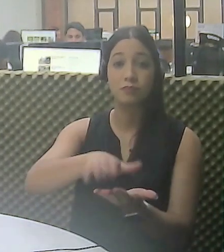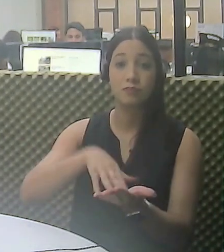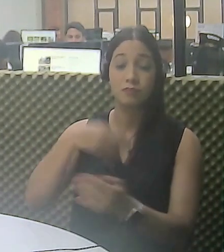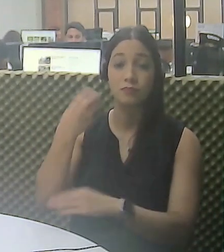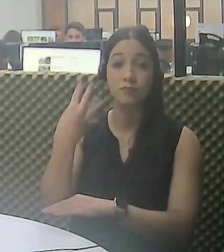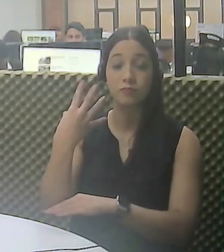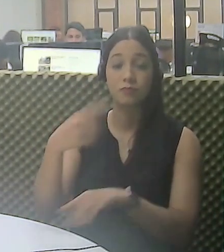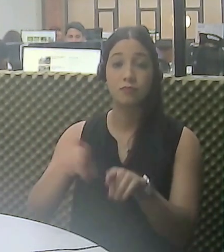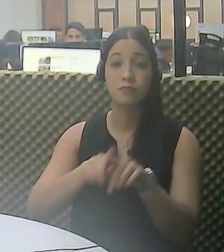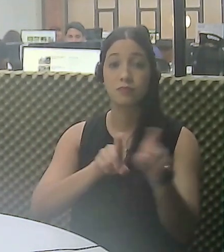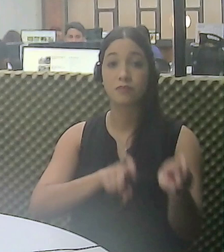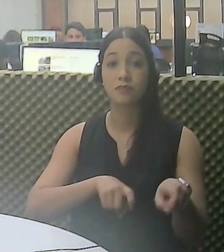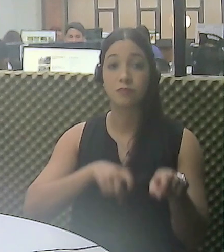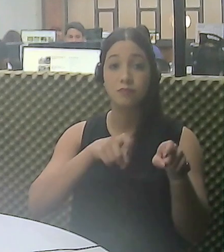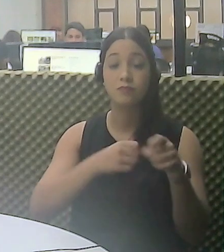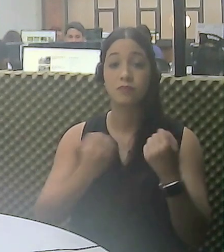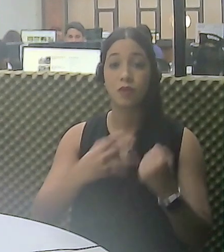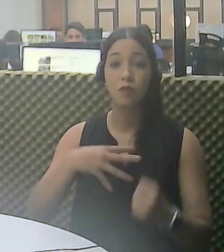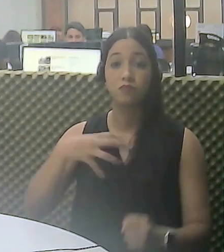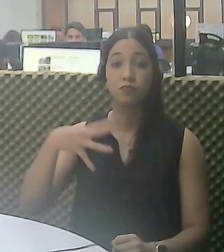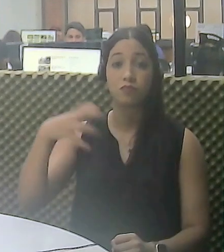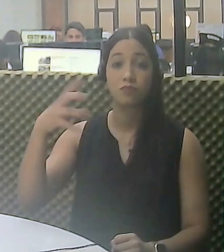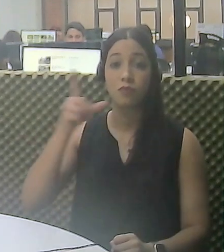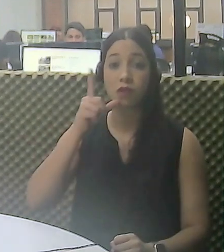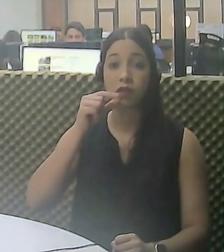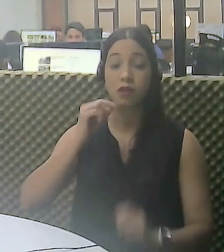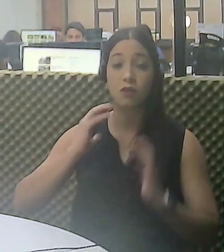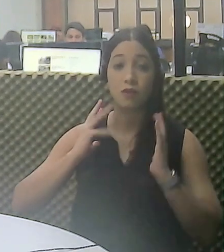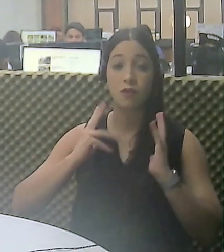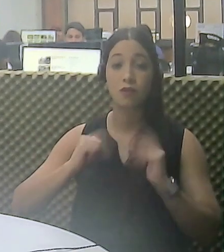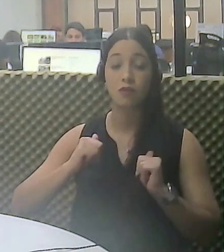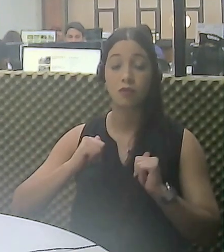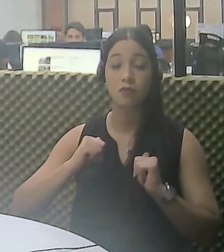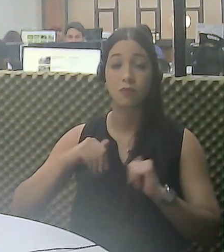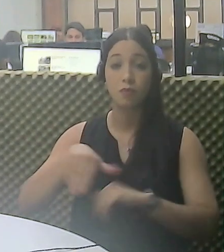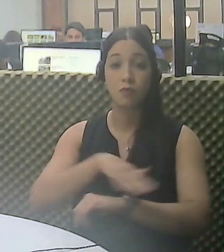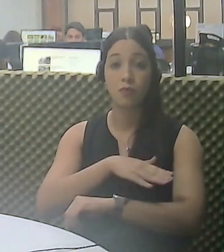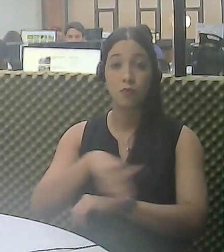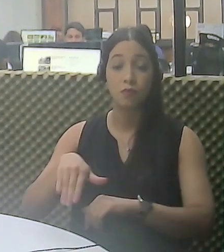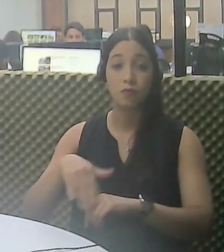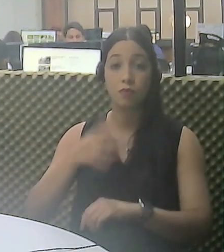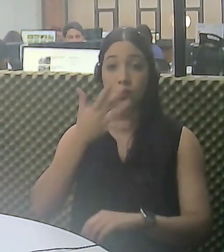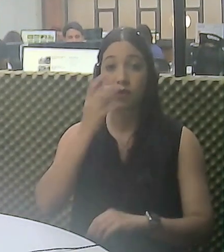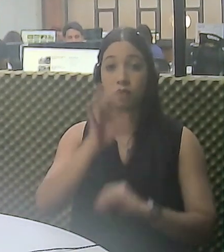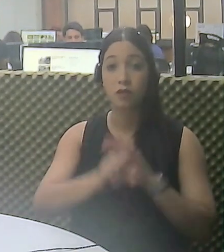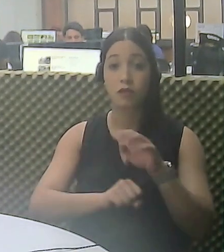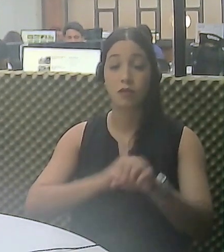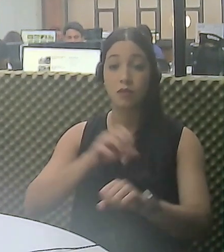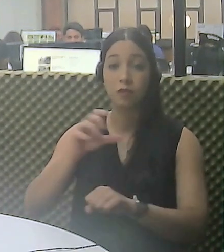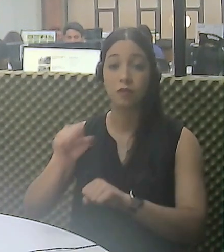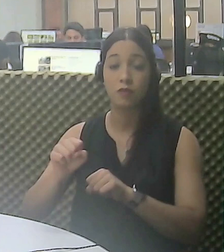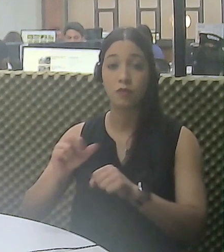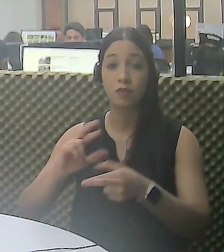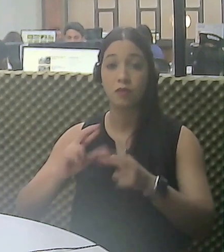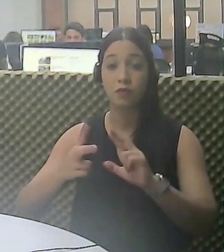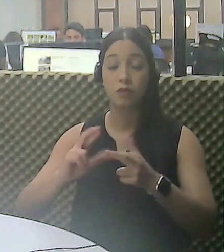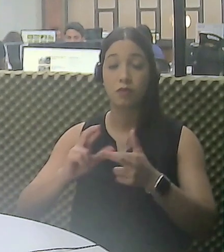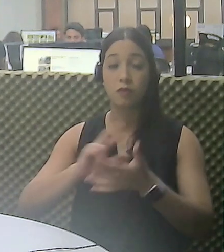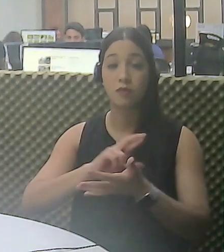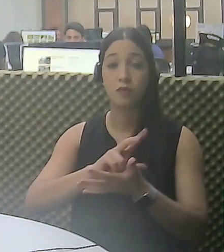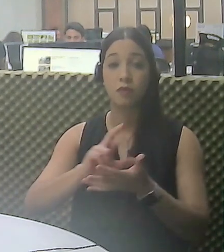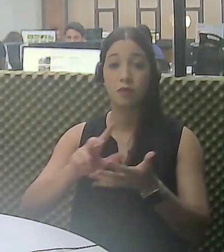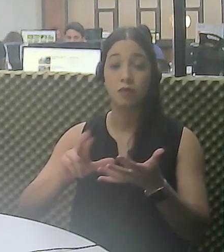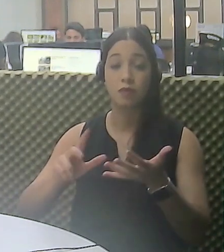capina, roçagem, fumacê, hidrojeteamento de vias, catatreco, coletas de lixo, entulhos e